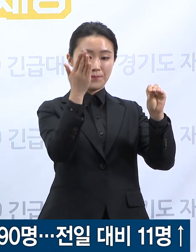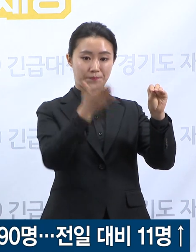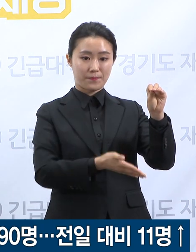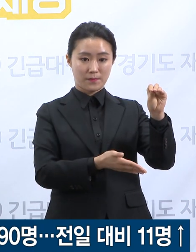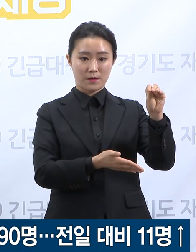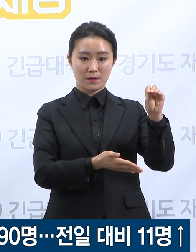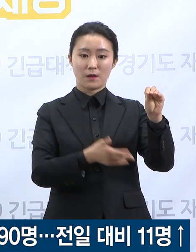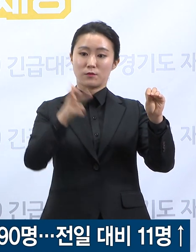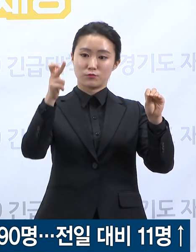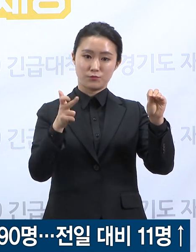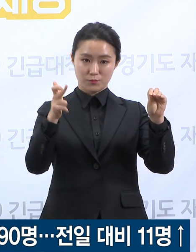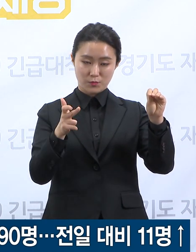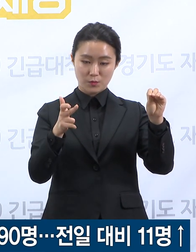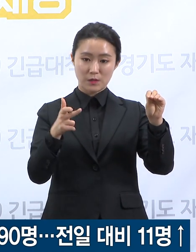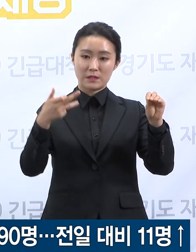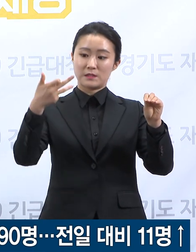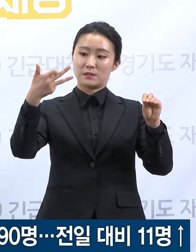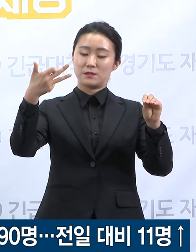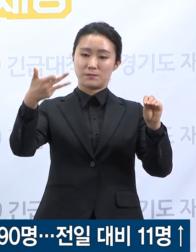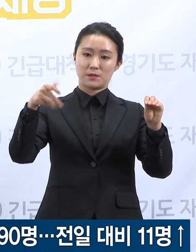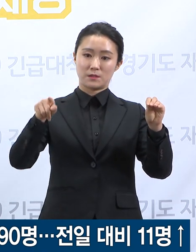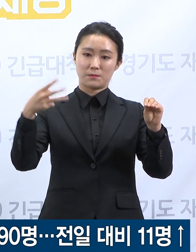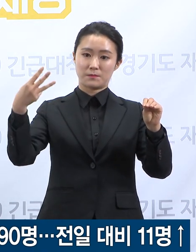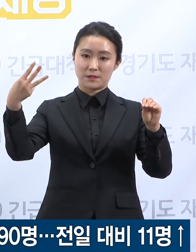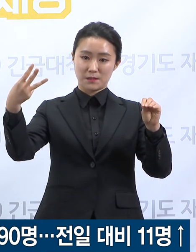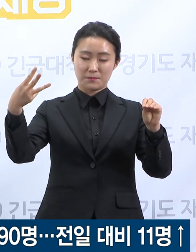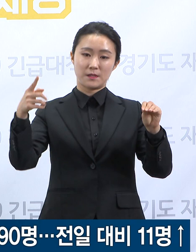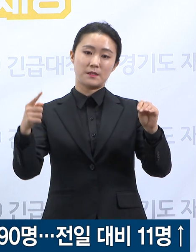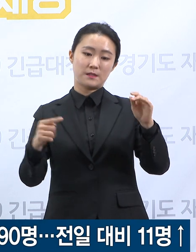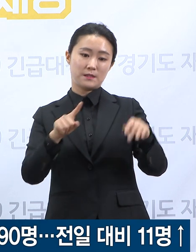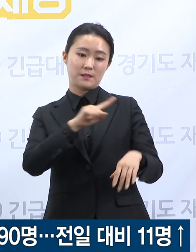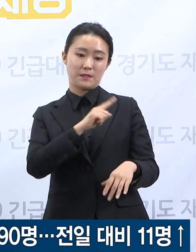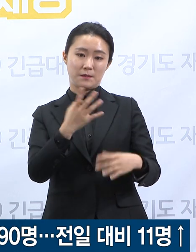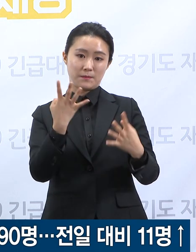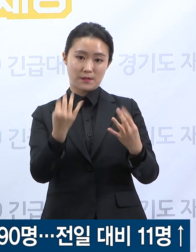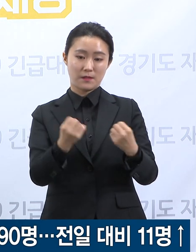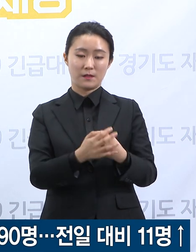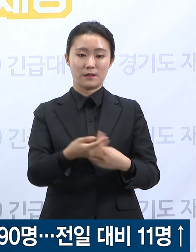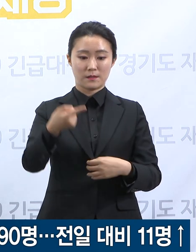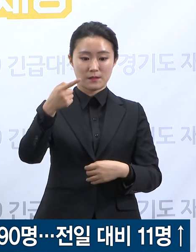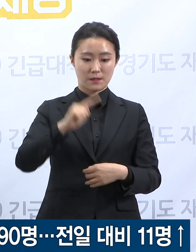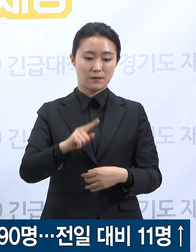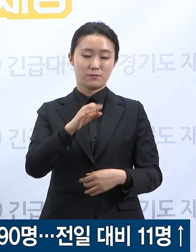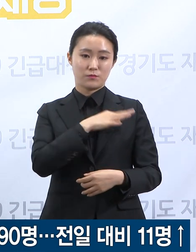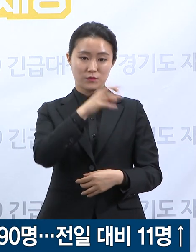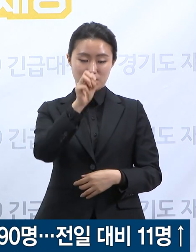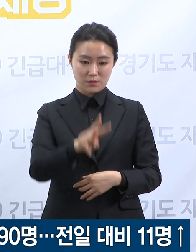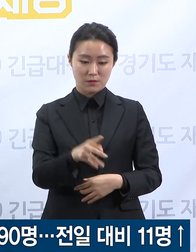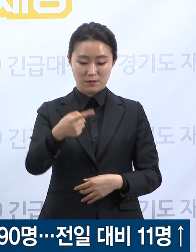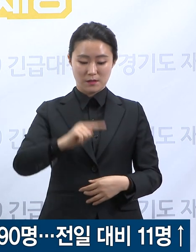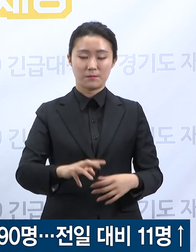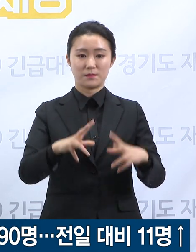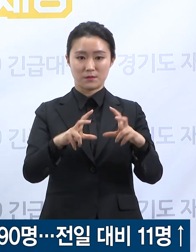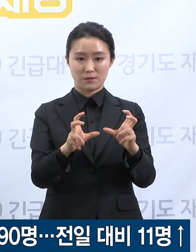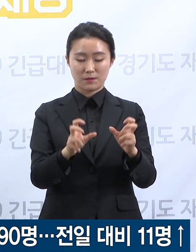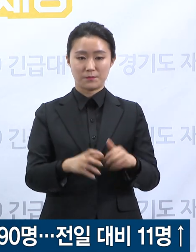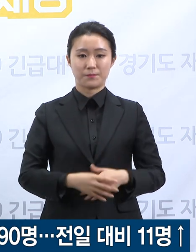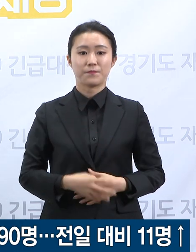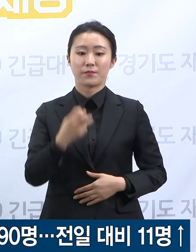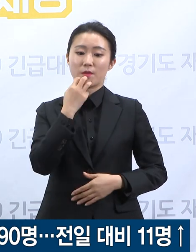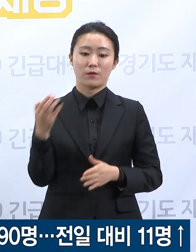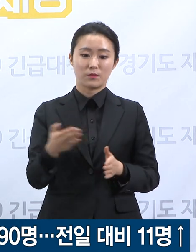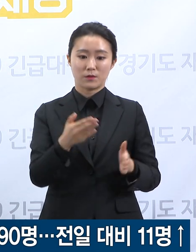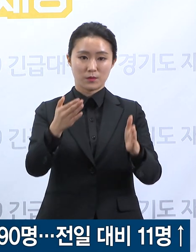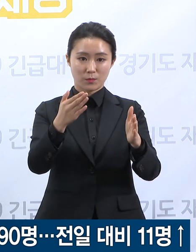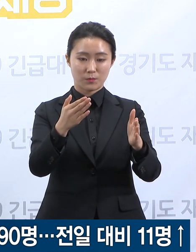가장 높고, 다음 부천시 18.4명, 성남시 17명 순입니다. 경기도 확진자 중